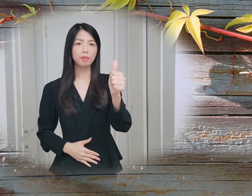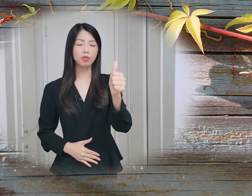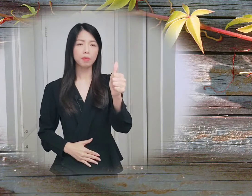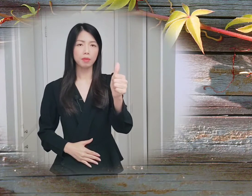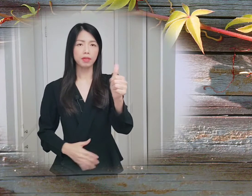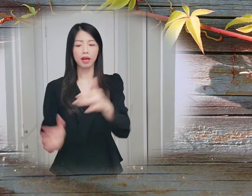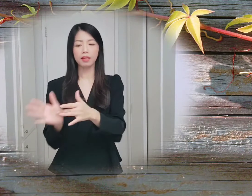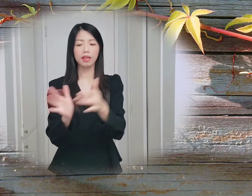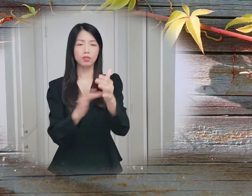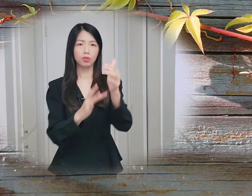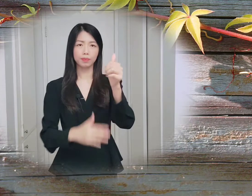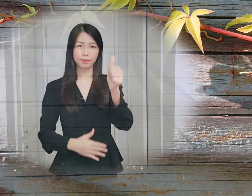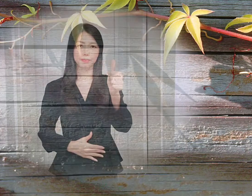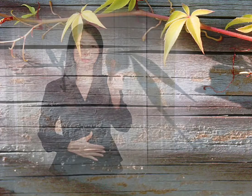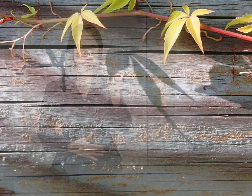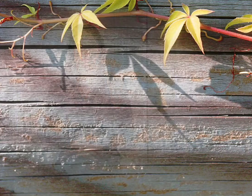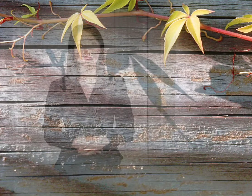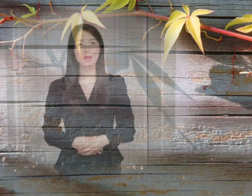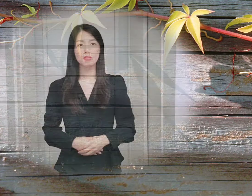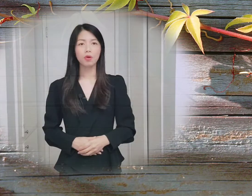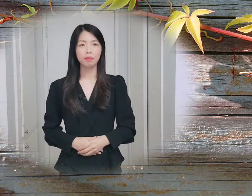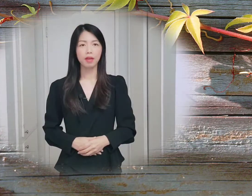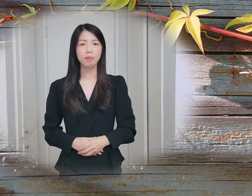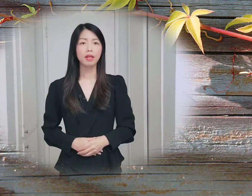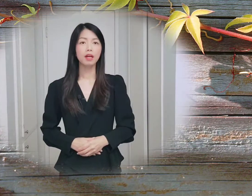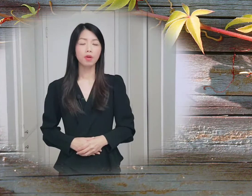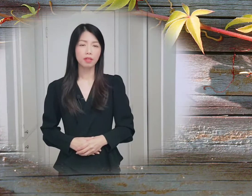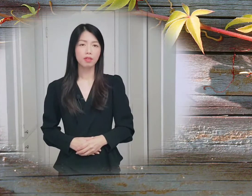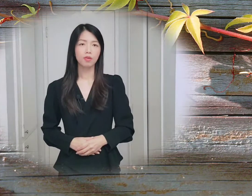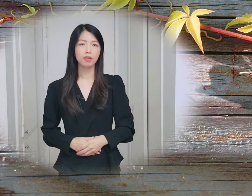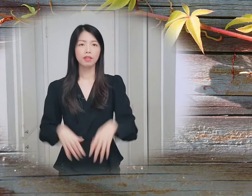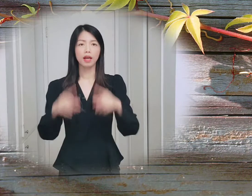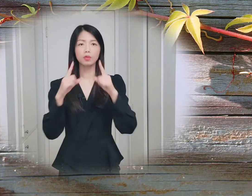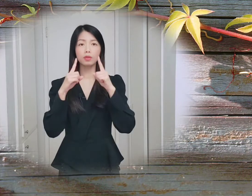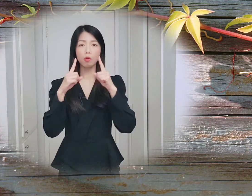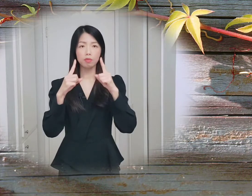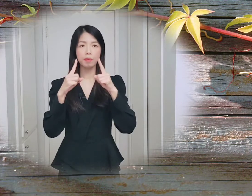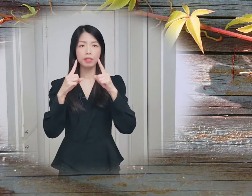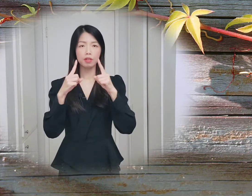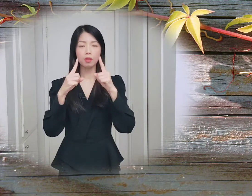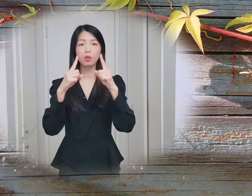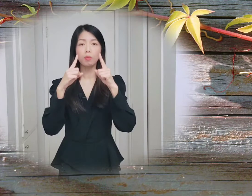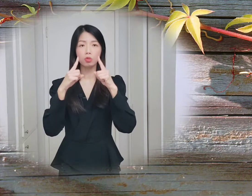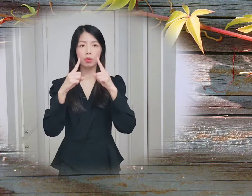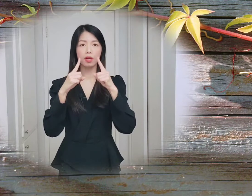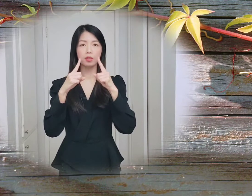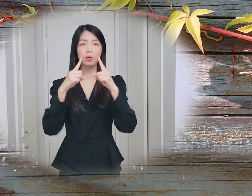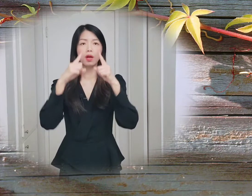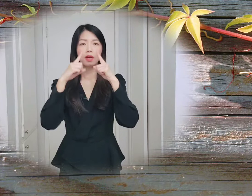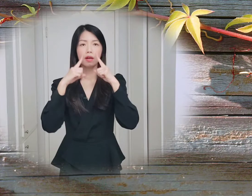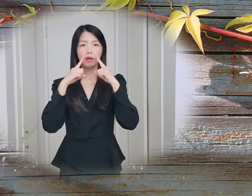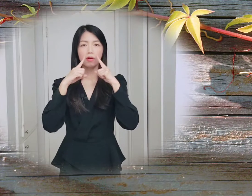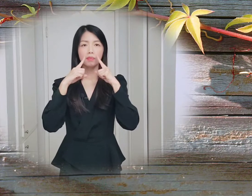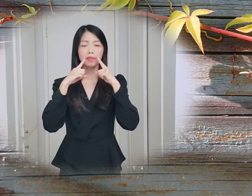엄지를 펴주시면 됩니다. 예수. 말로 할 수 없네. 말이라고 한 뜻의 수어는 양손 검지만 피셔서 서로 마주보게